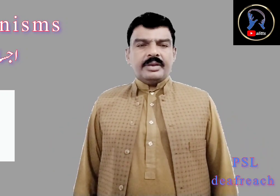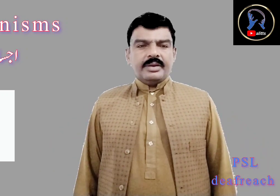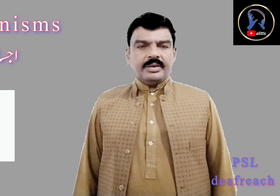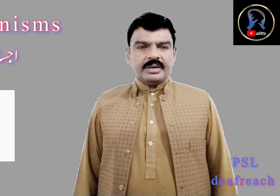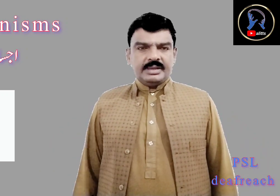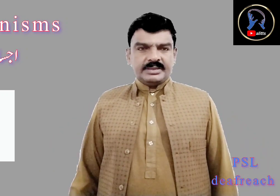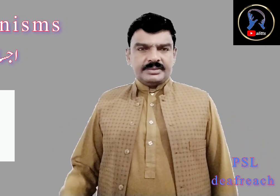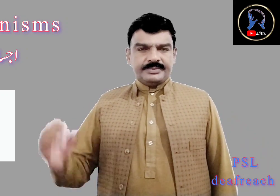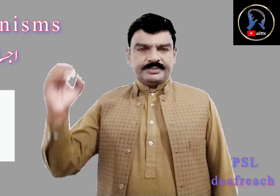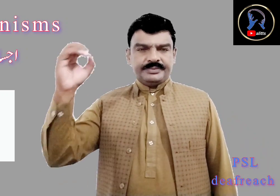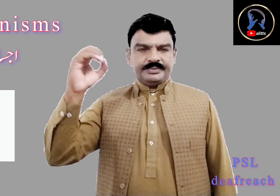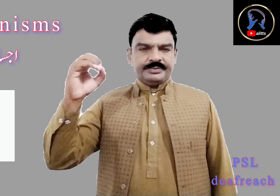ऑर्गेनिज्म